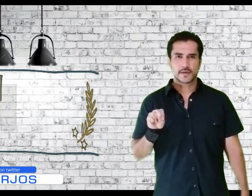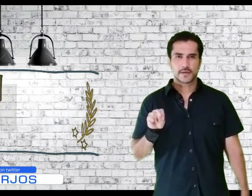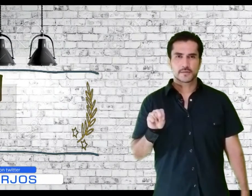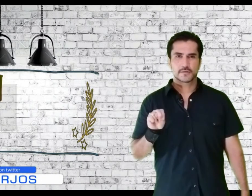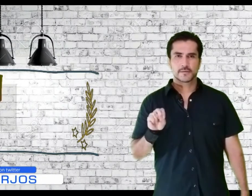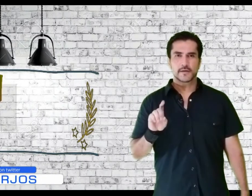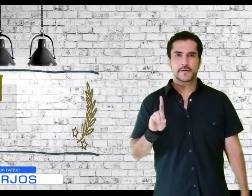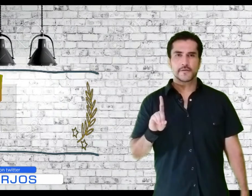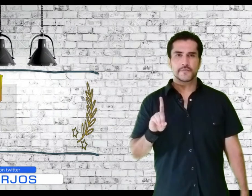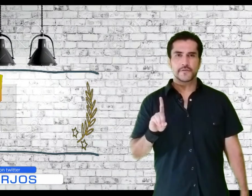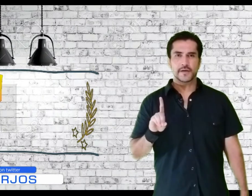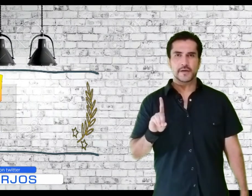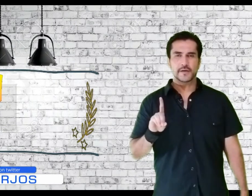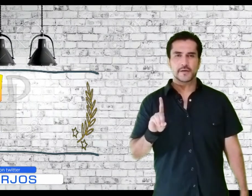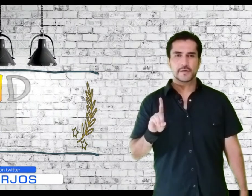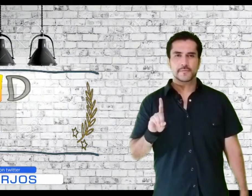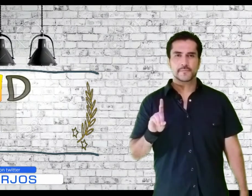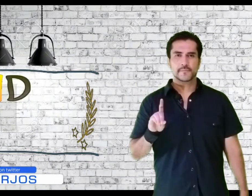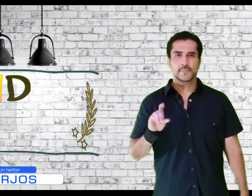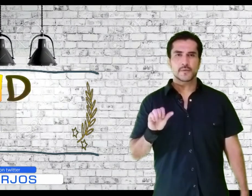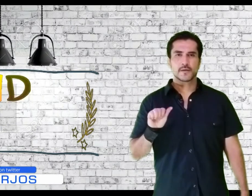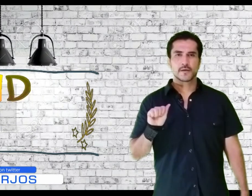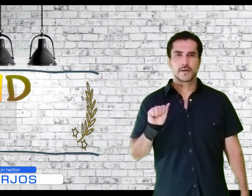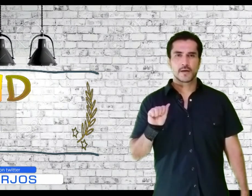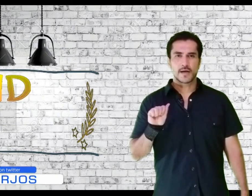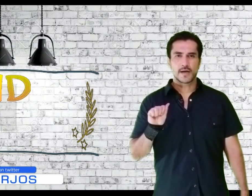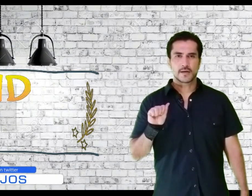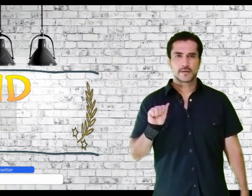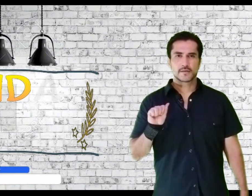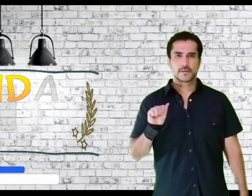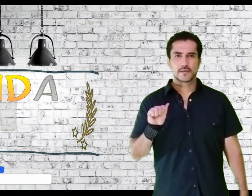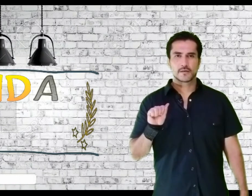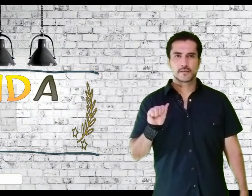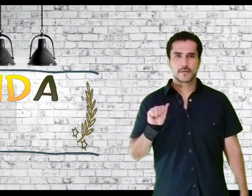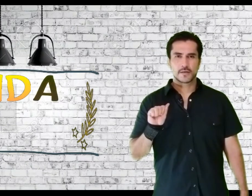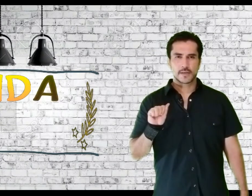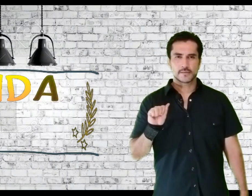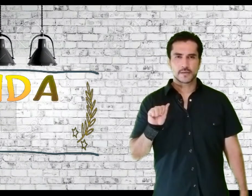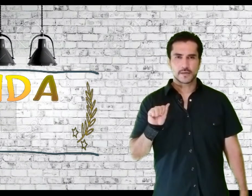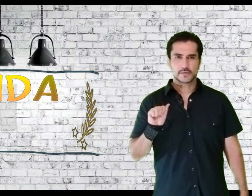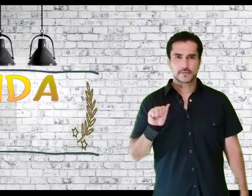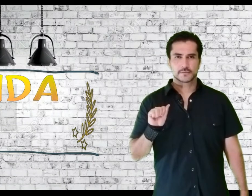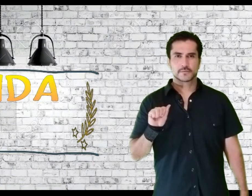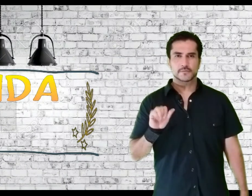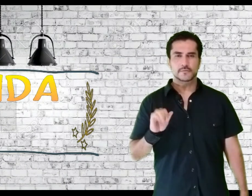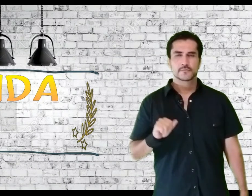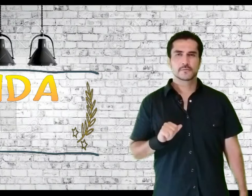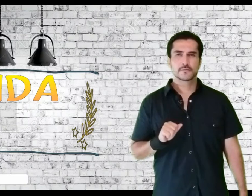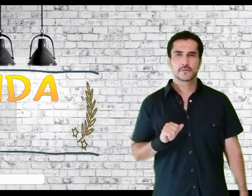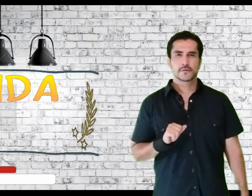N, D, A, Linda.